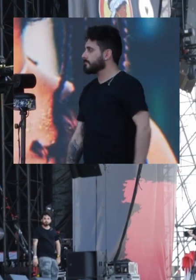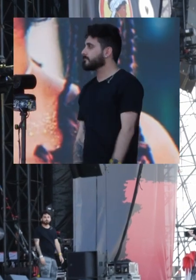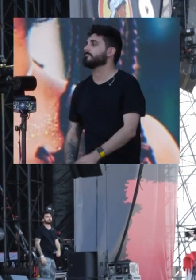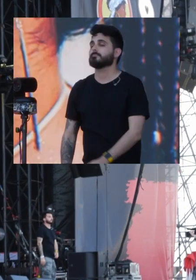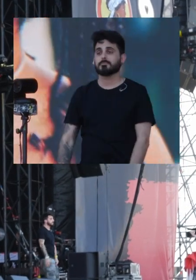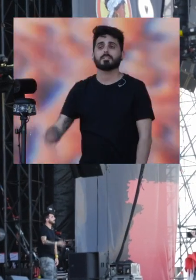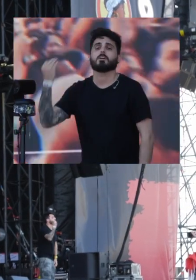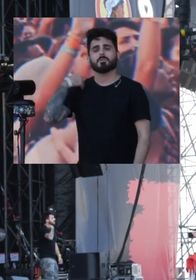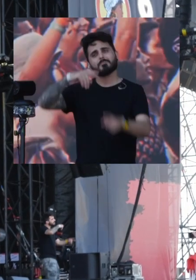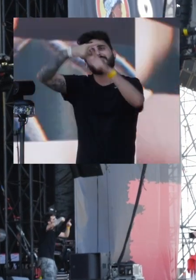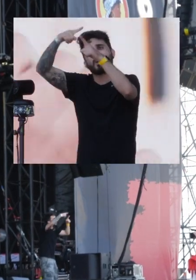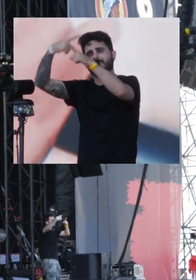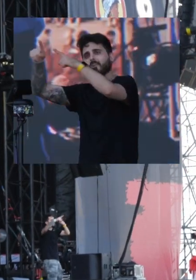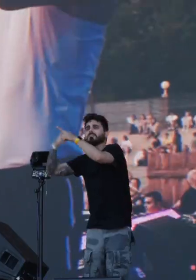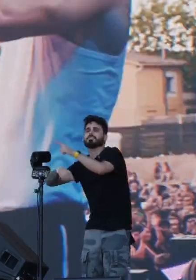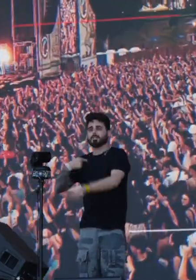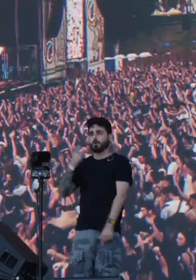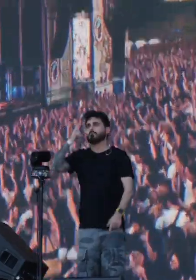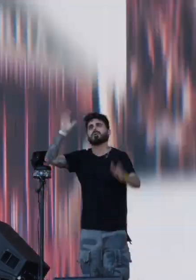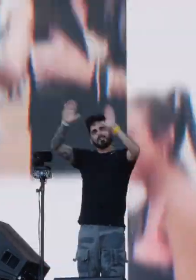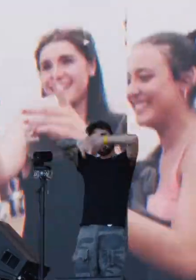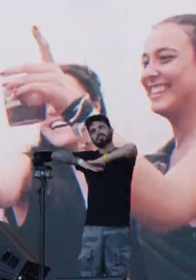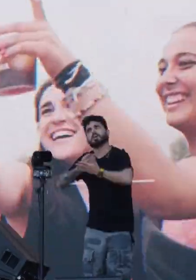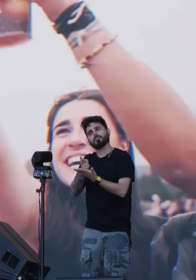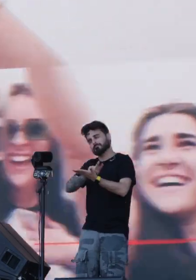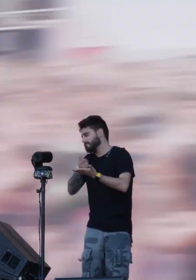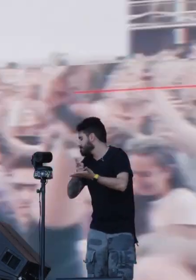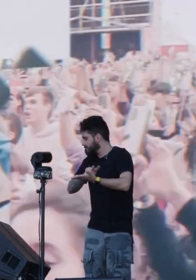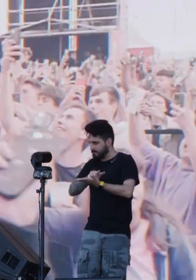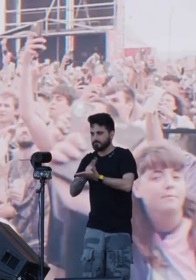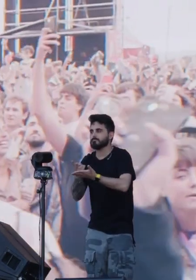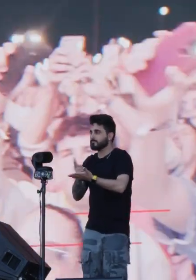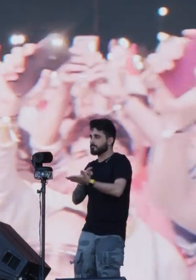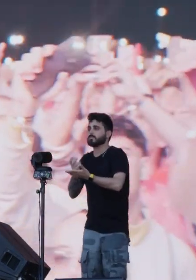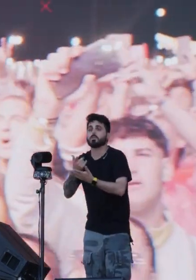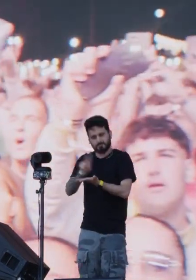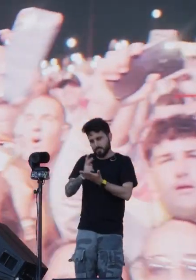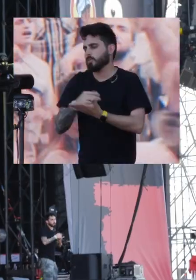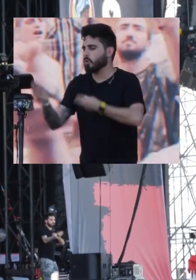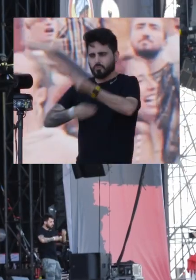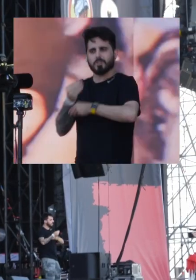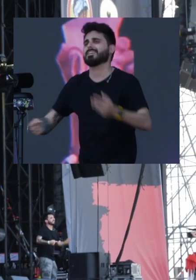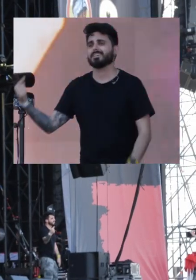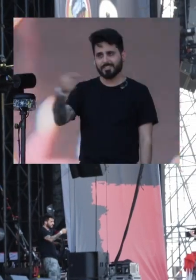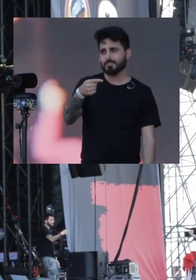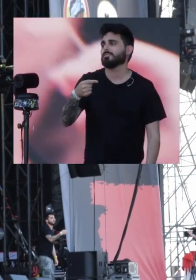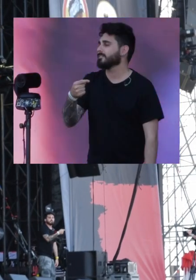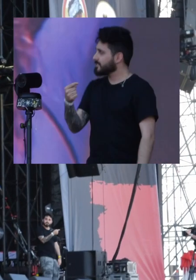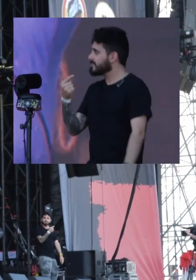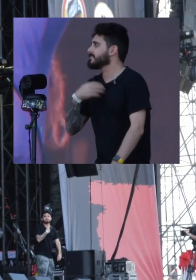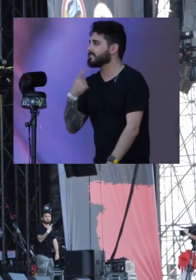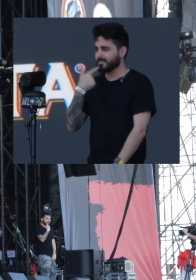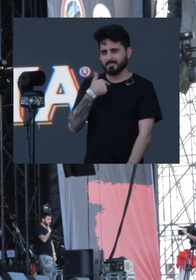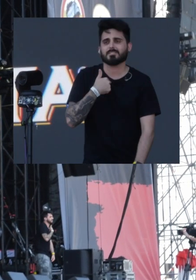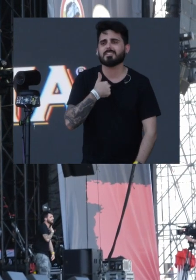que em vas dir. Tinc les coses que no em deixen dormir, que no em deixen dormir. Tot ho fan negatiu, que em